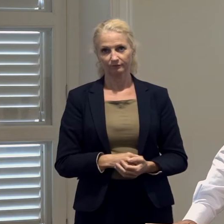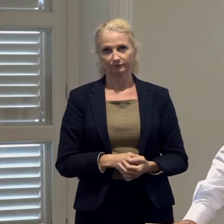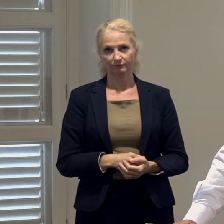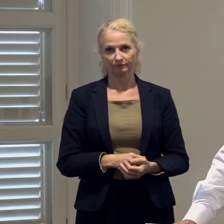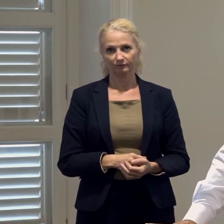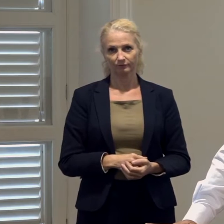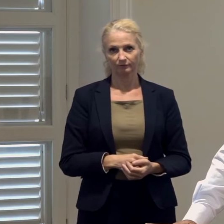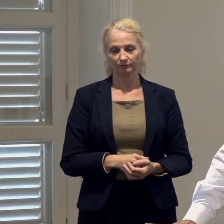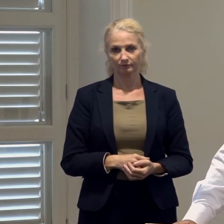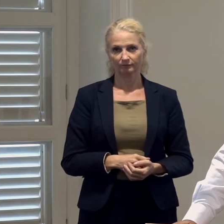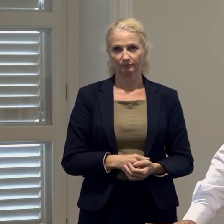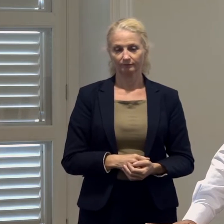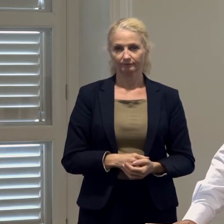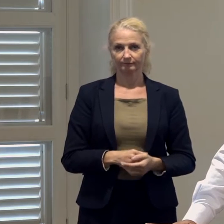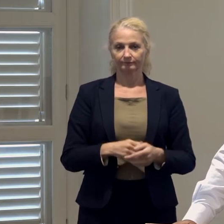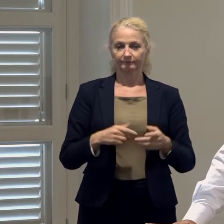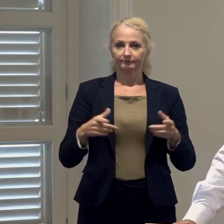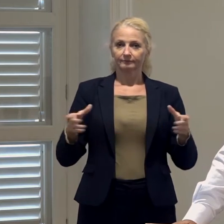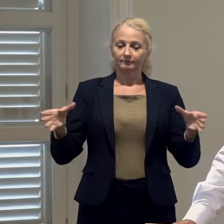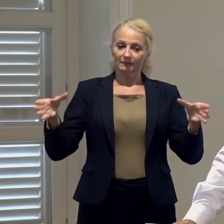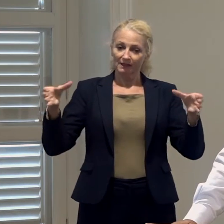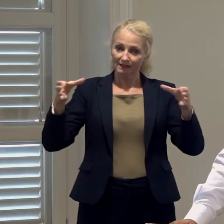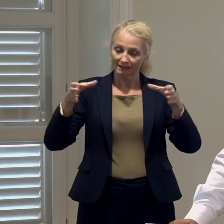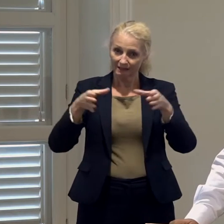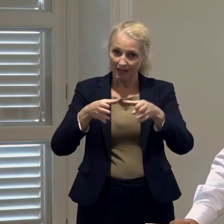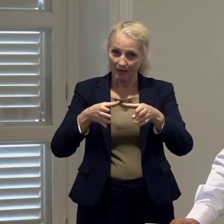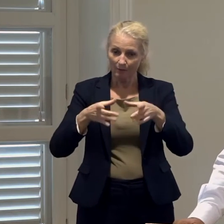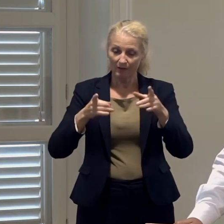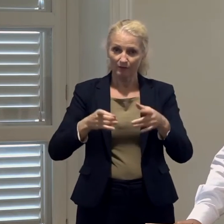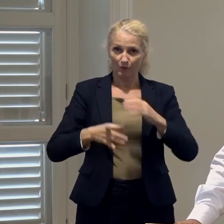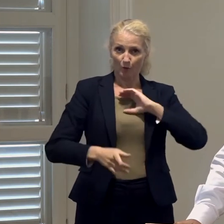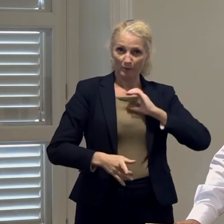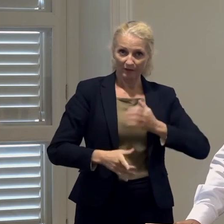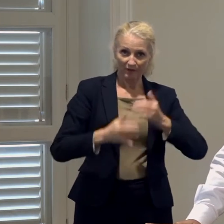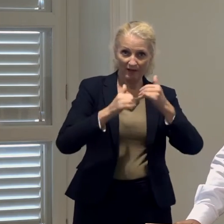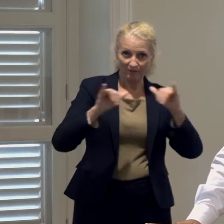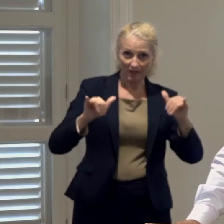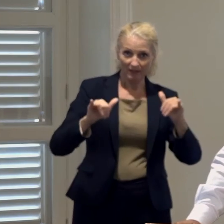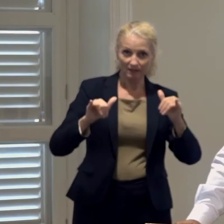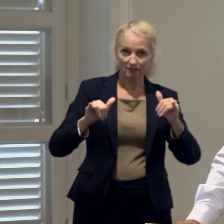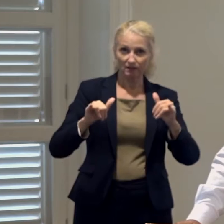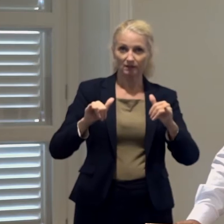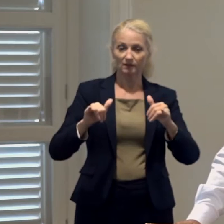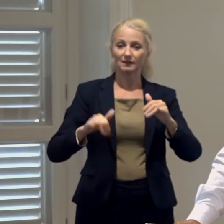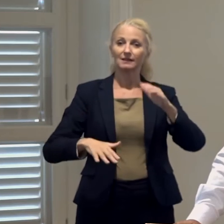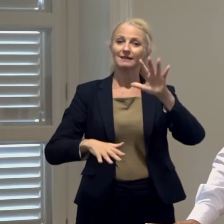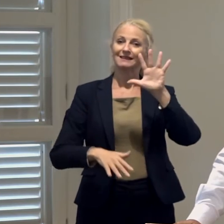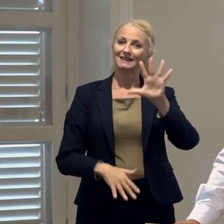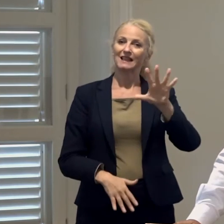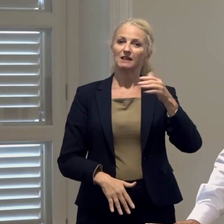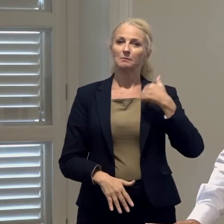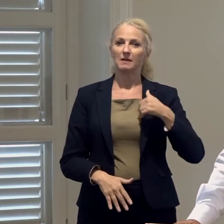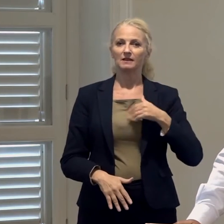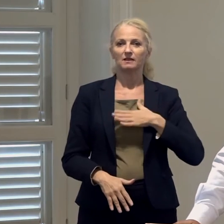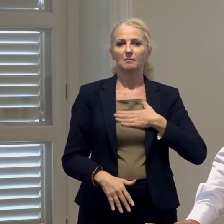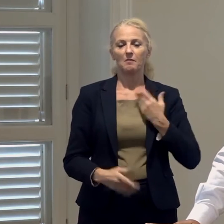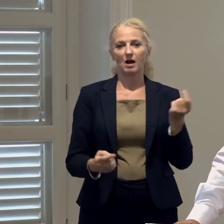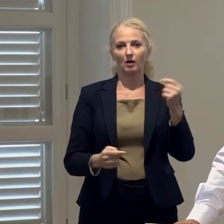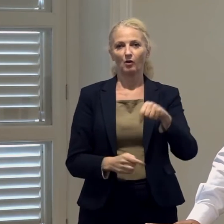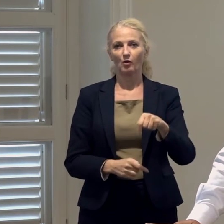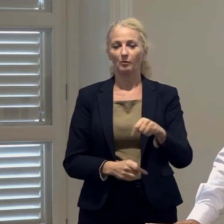Voor samenkomsten in de privésfeer is er een maximum van 10 personen die tot maximaal